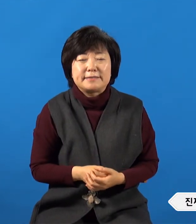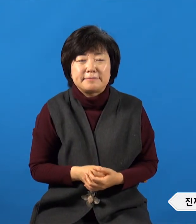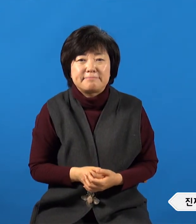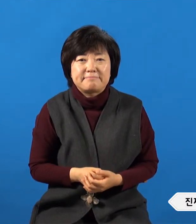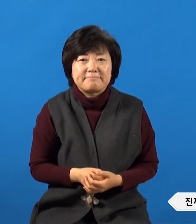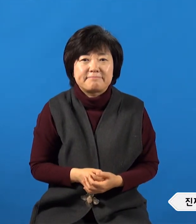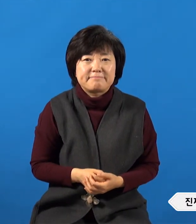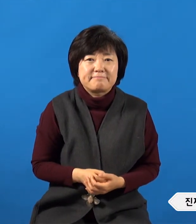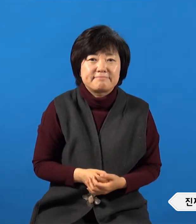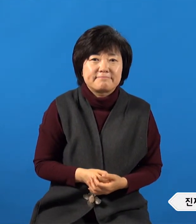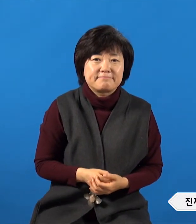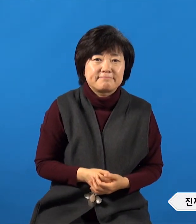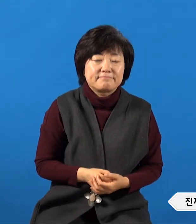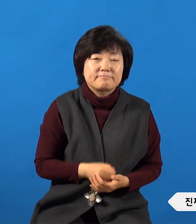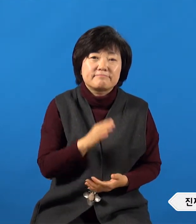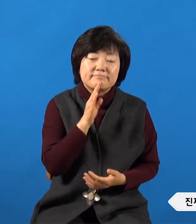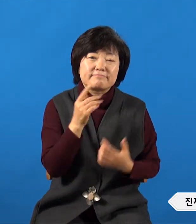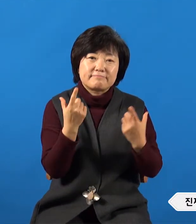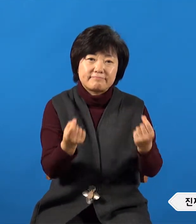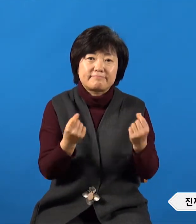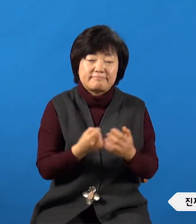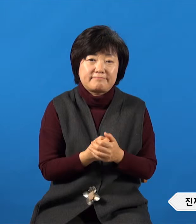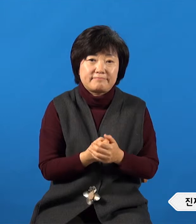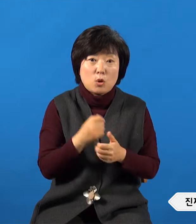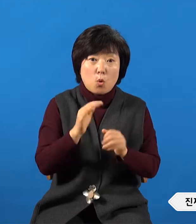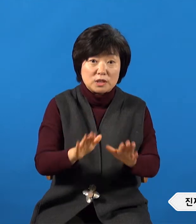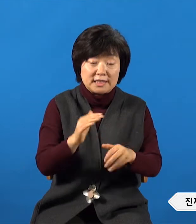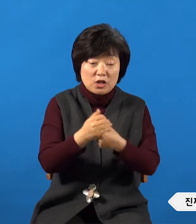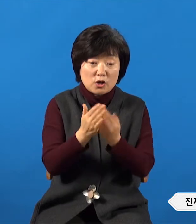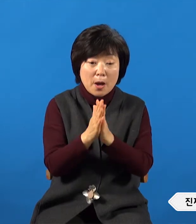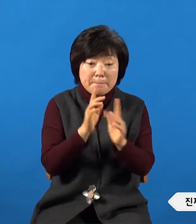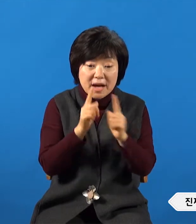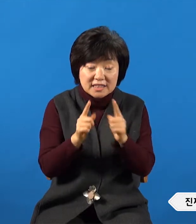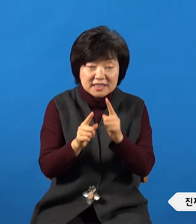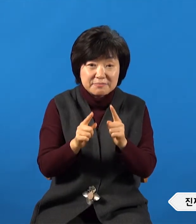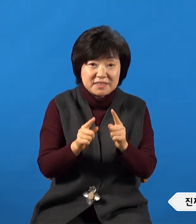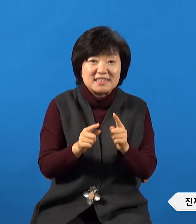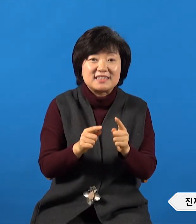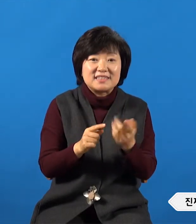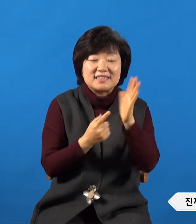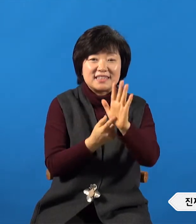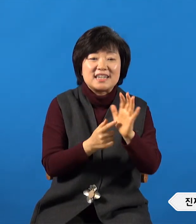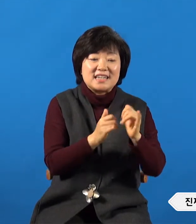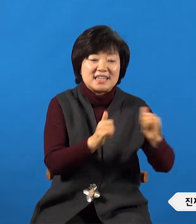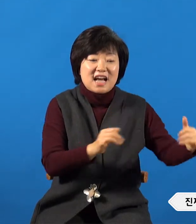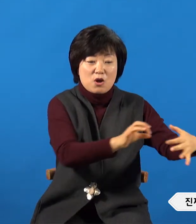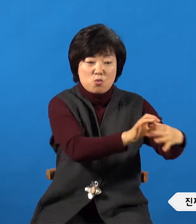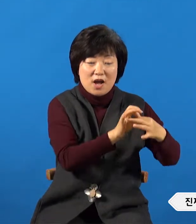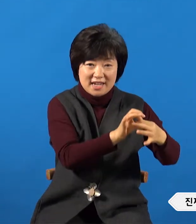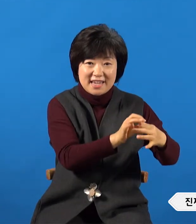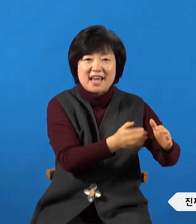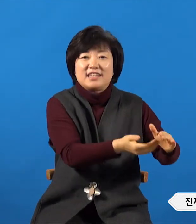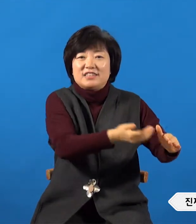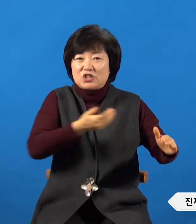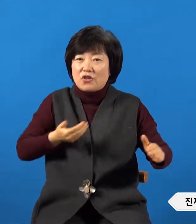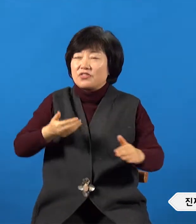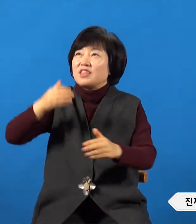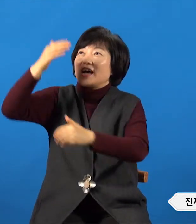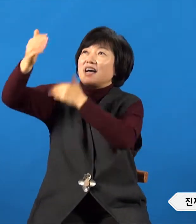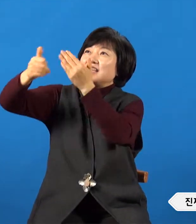모습을 보게 됩니다. 그렇습니다. 그래서 오늘 성경은 우리에게 말씀합니다. 인간 관계